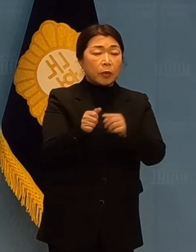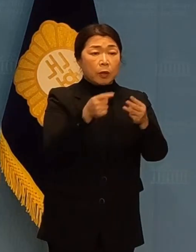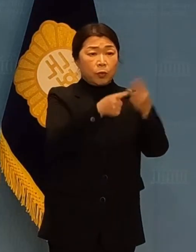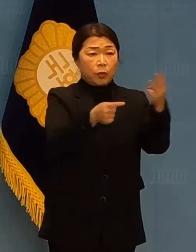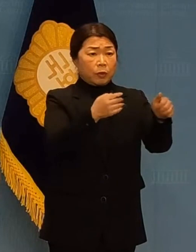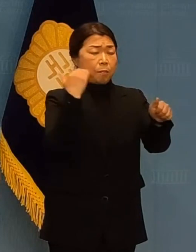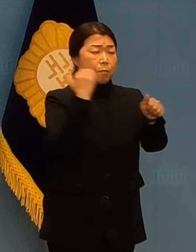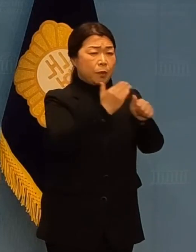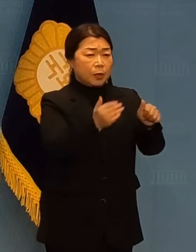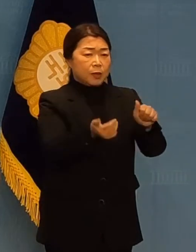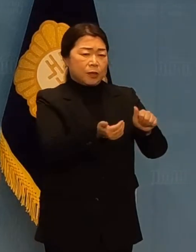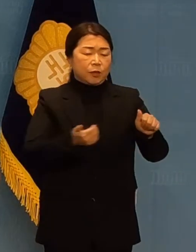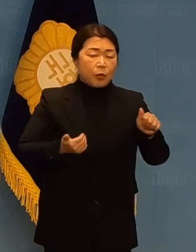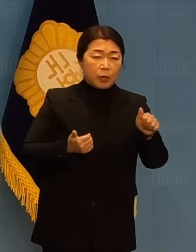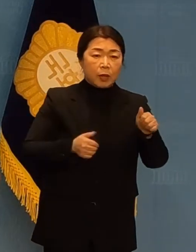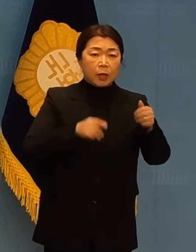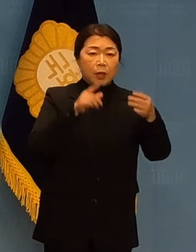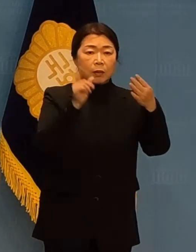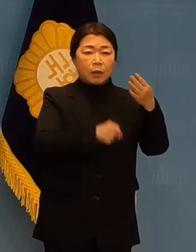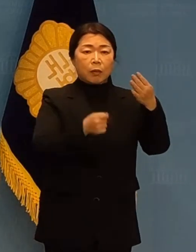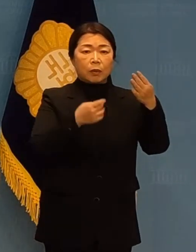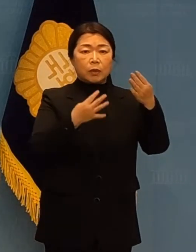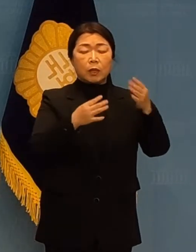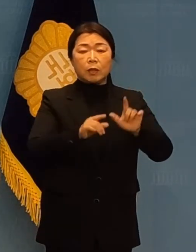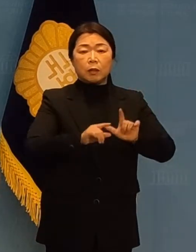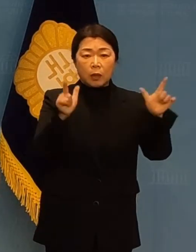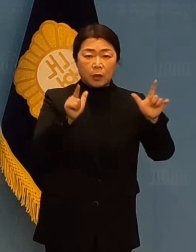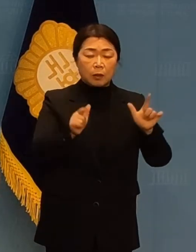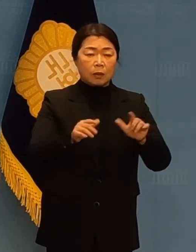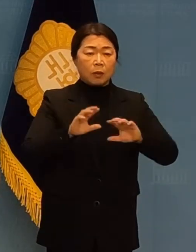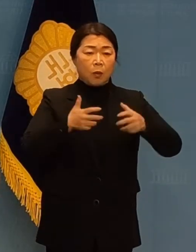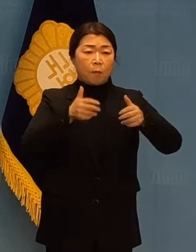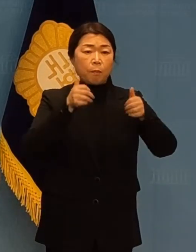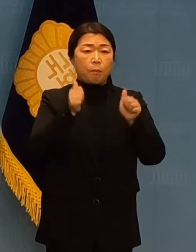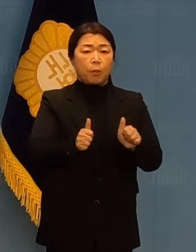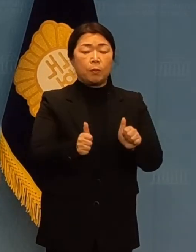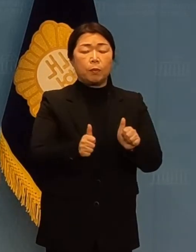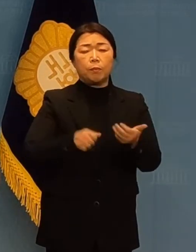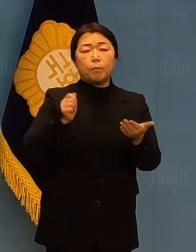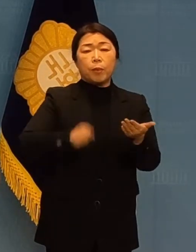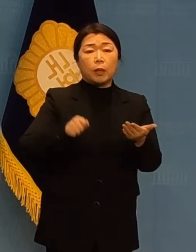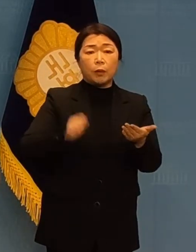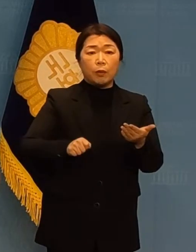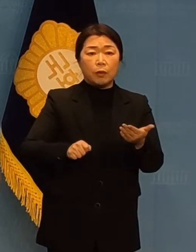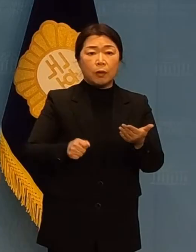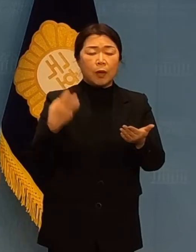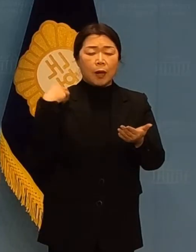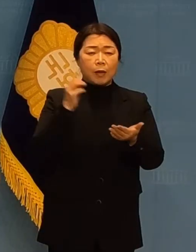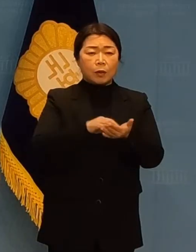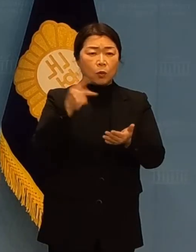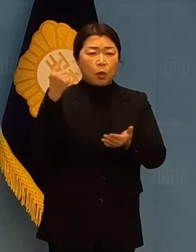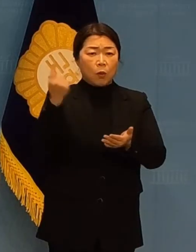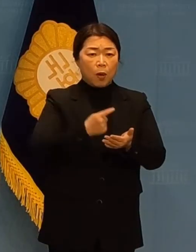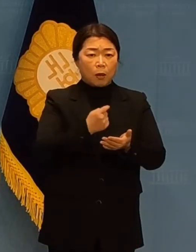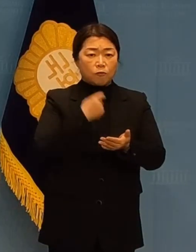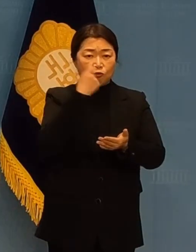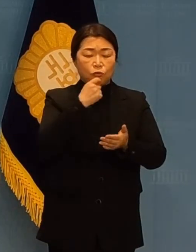그들은 윤석열이 4월 4일 헌법재판소 판결에서 돌아올 것이라고 확신했을